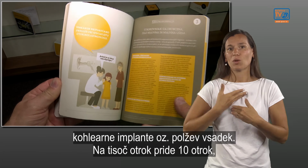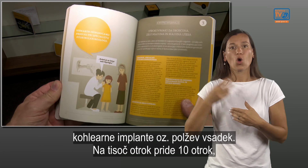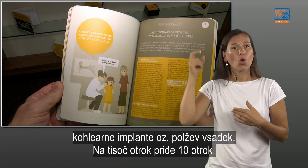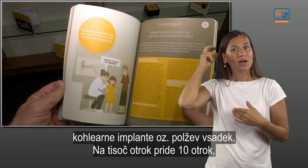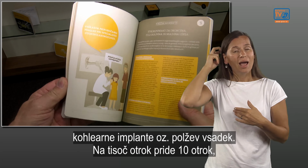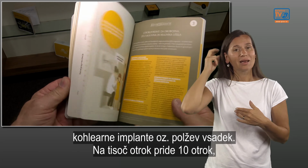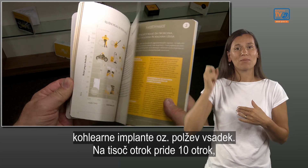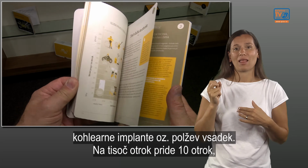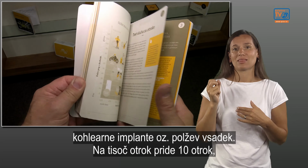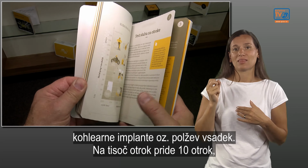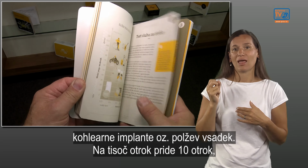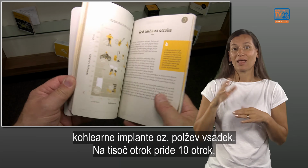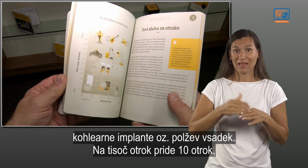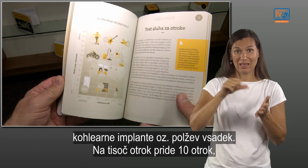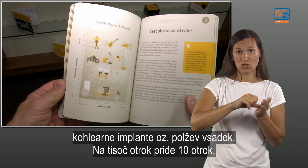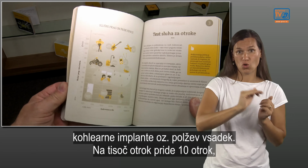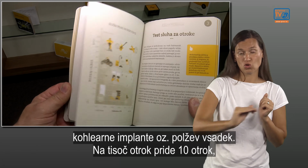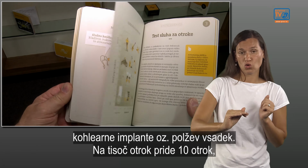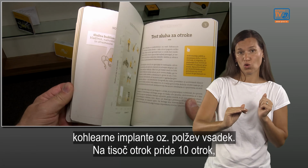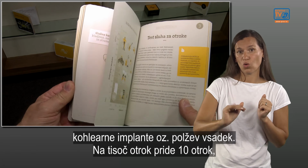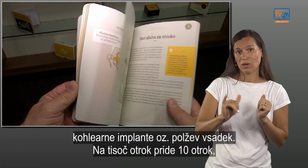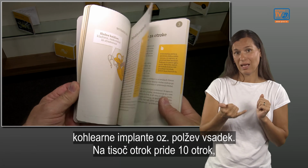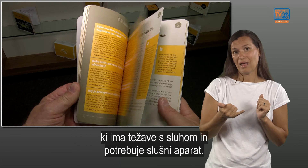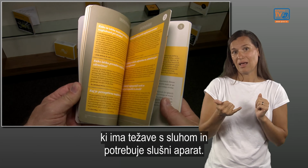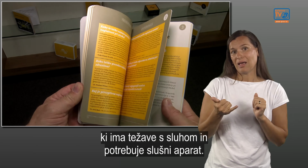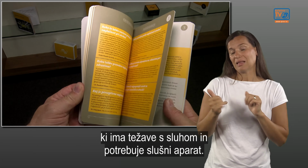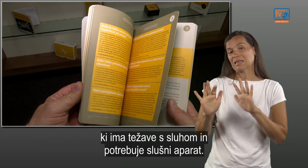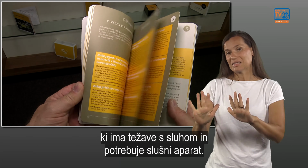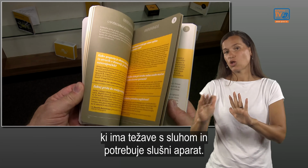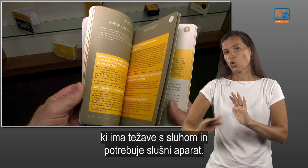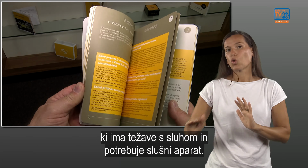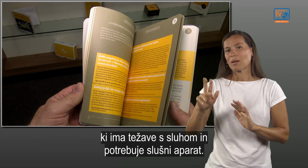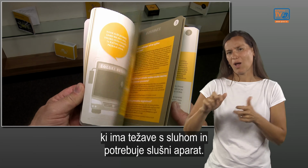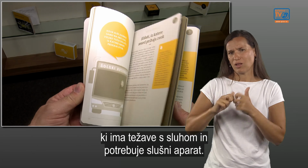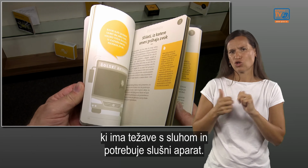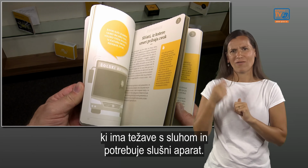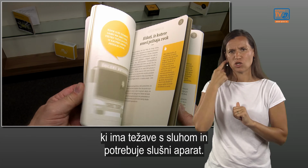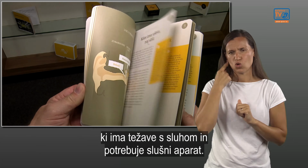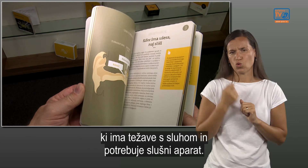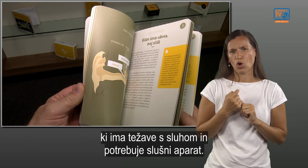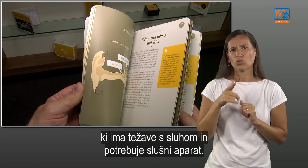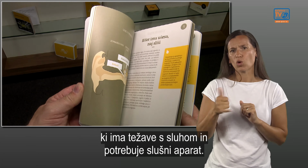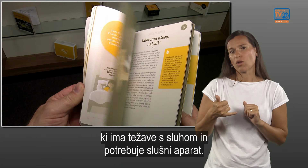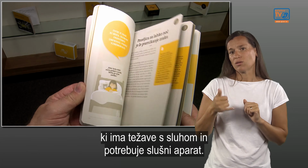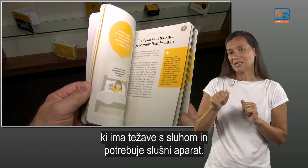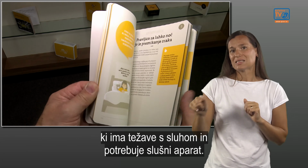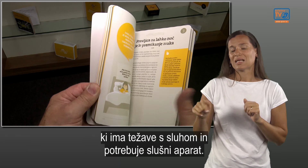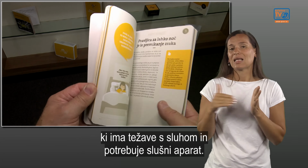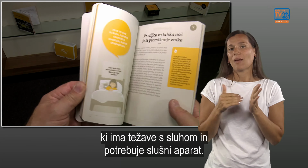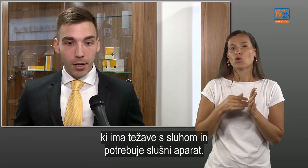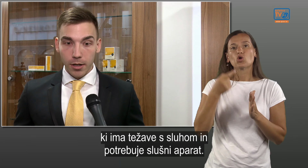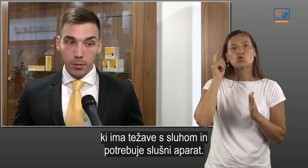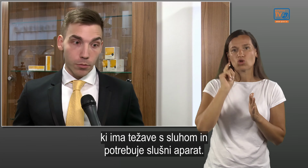kohlearne implante, polževe vsadke. Torej na 1000 otrok pride 10 otrok, ki imajo probleme z sluhom. Torej tukaj so tudi številka, ki rabi slušne